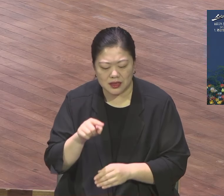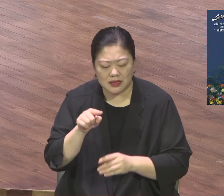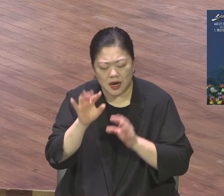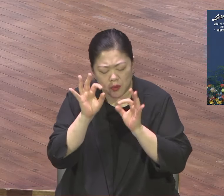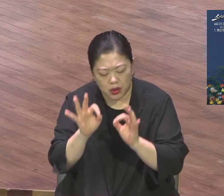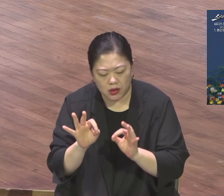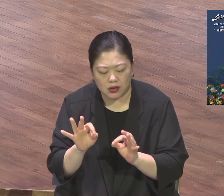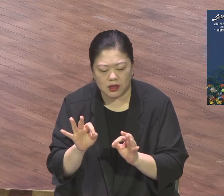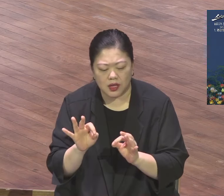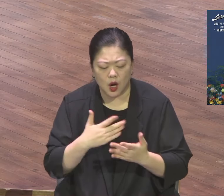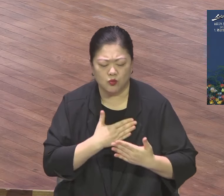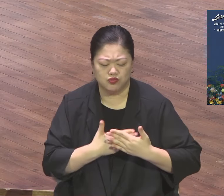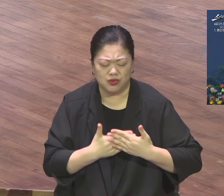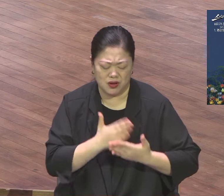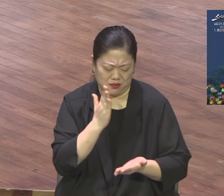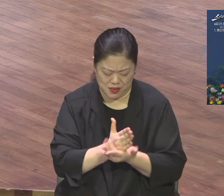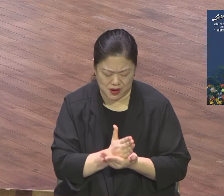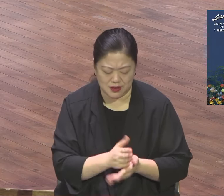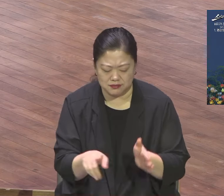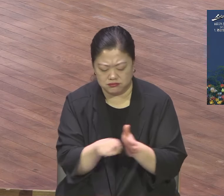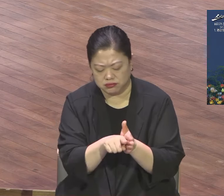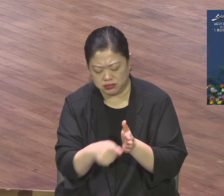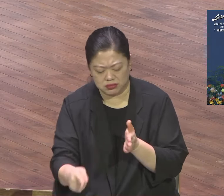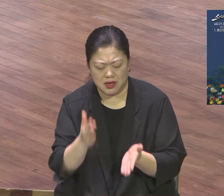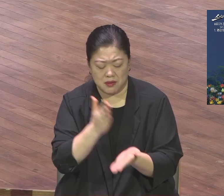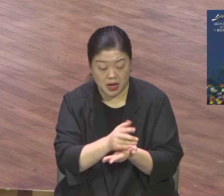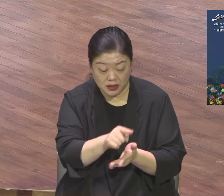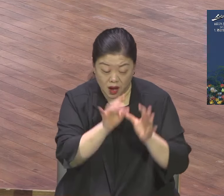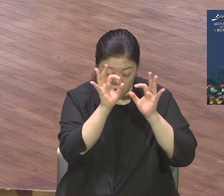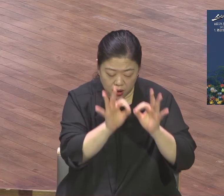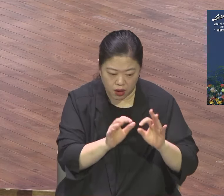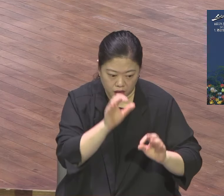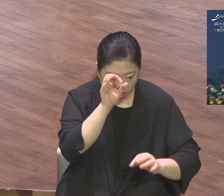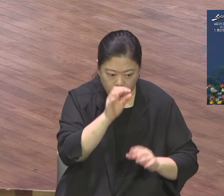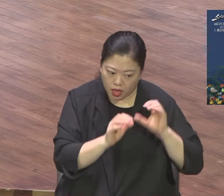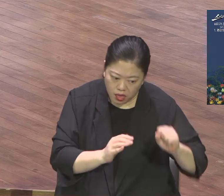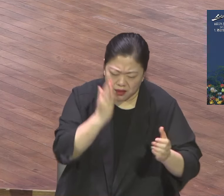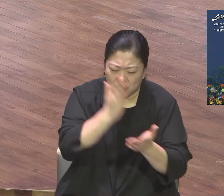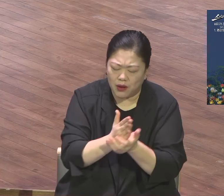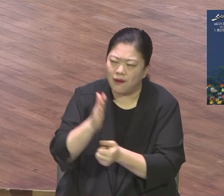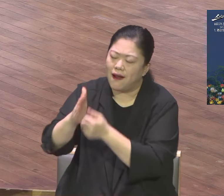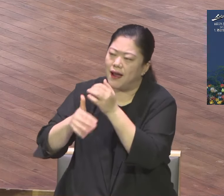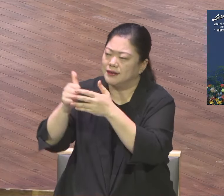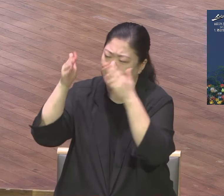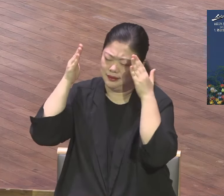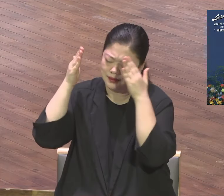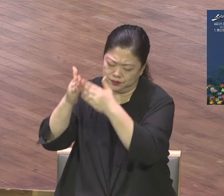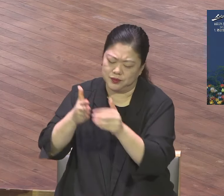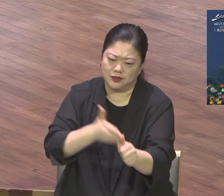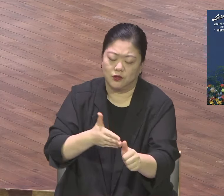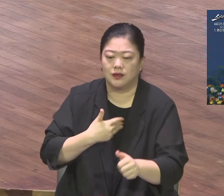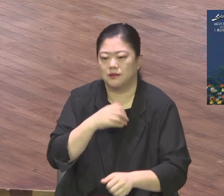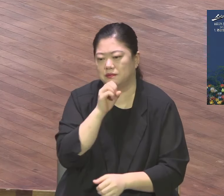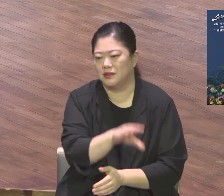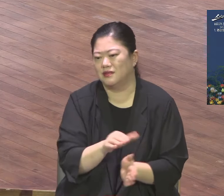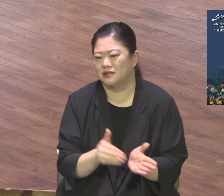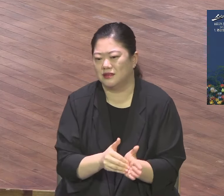흔들리거나 변덕스러운 이것 없이 하나님만을 굳게